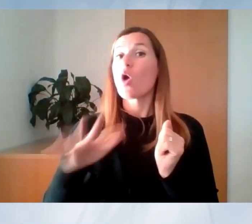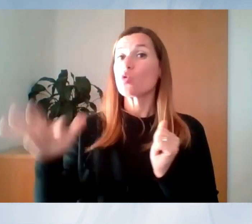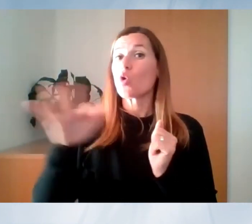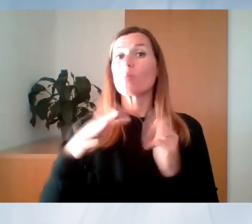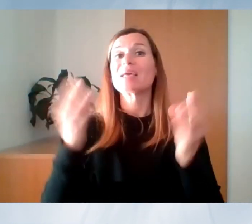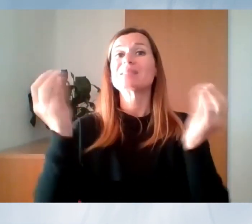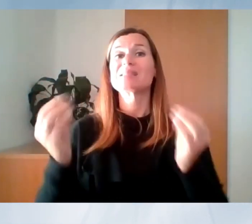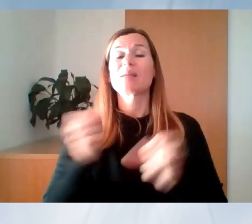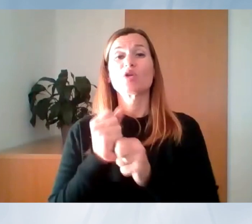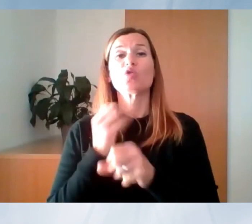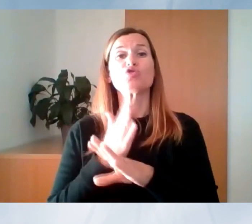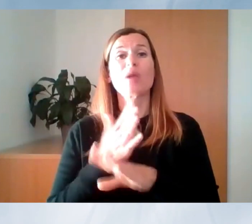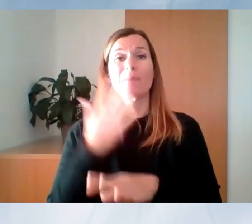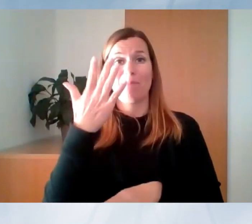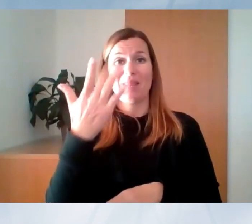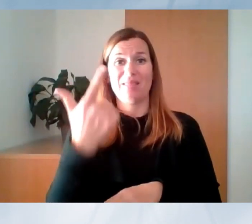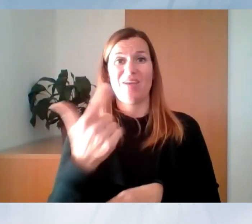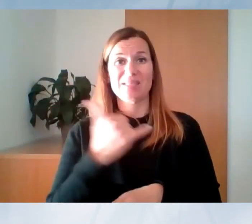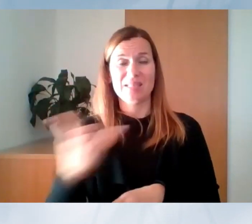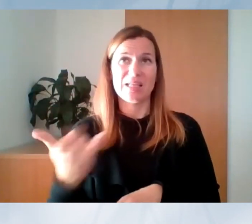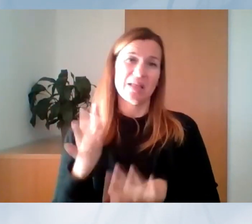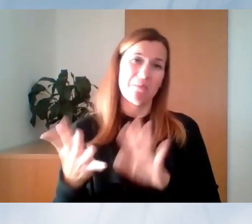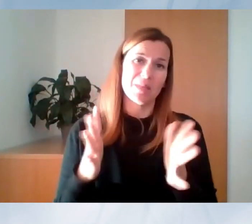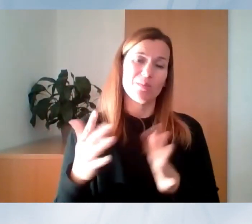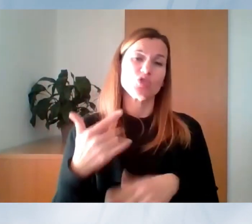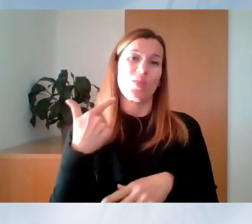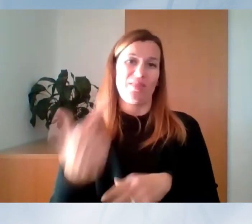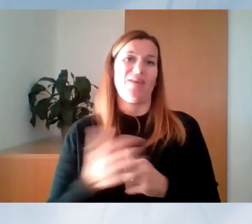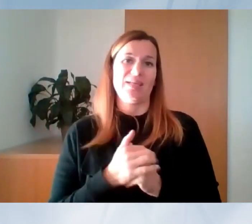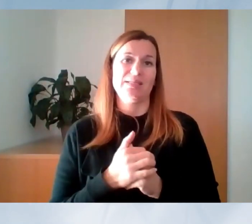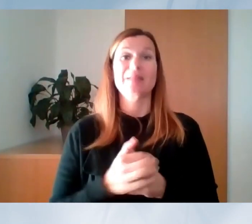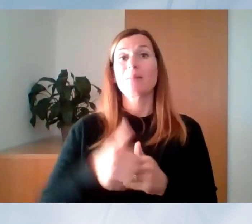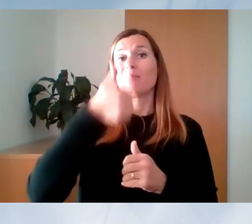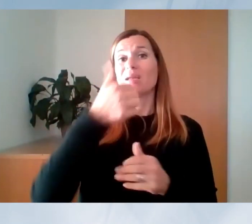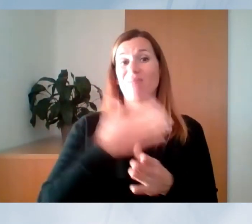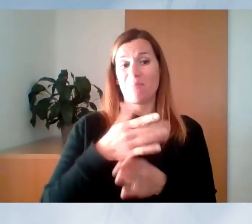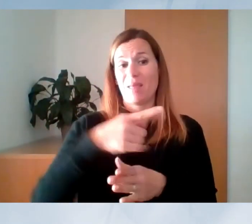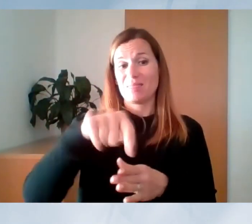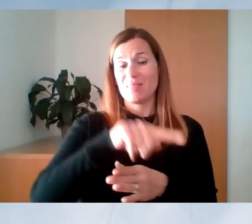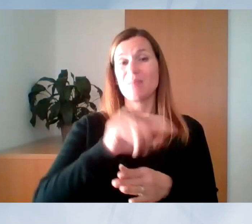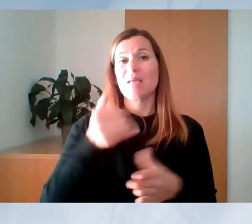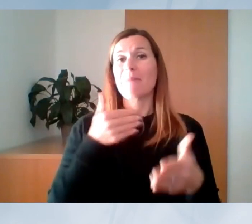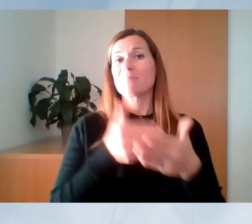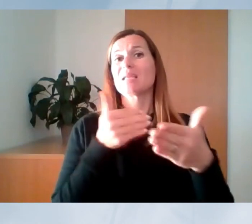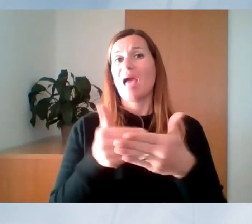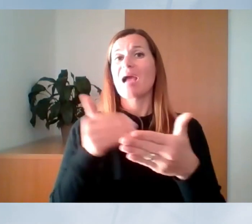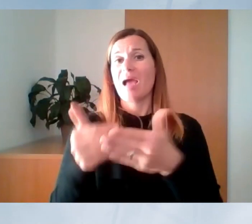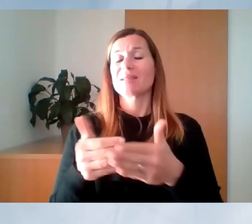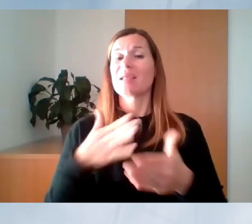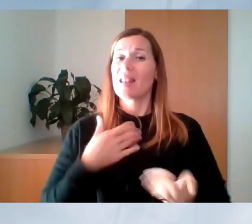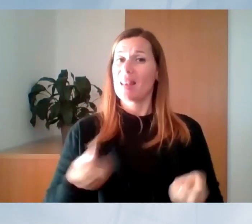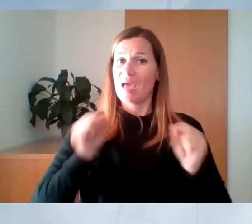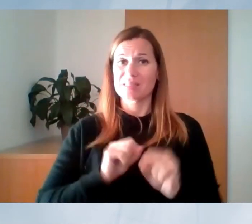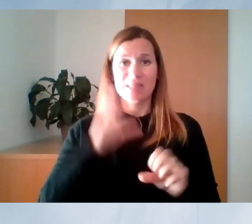tam, kjer ta sistem deluje že 25 let, je tam nekje do 20. Prvi med njimi je